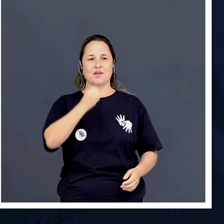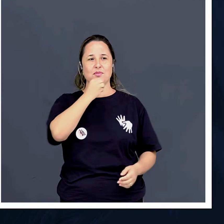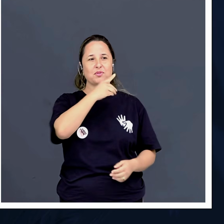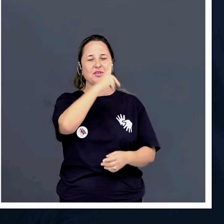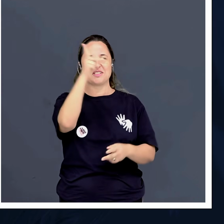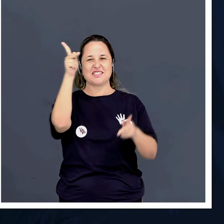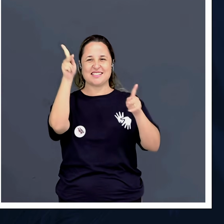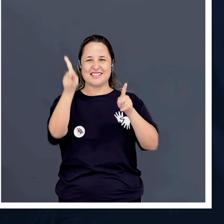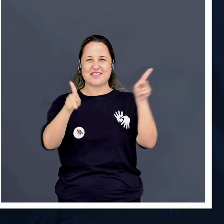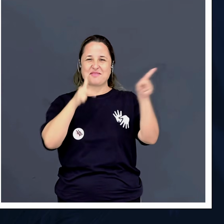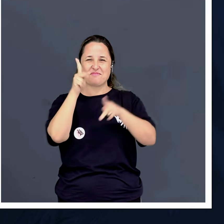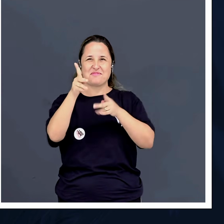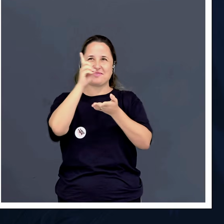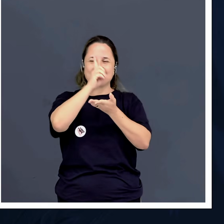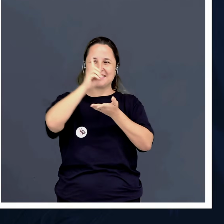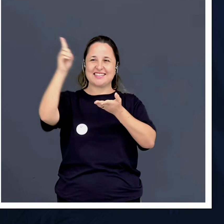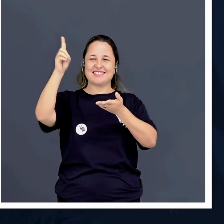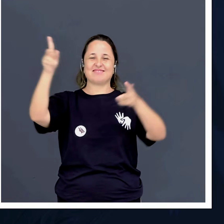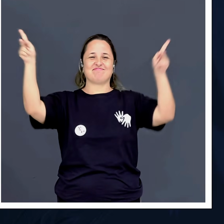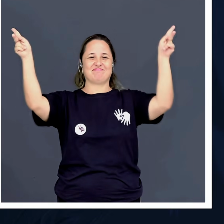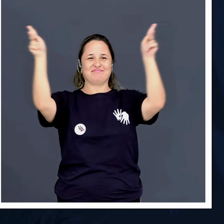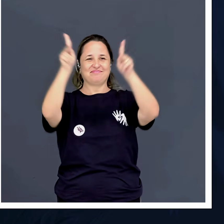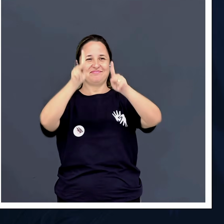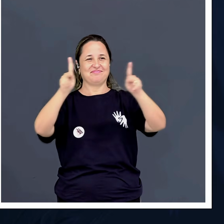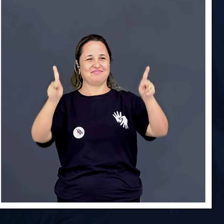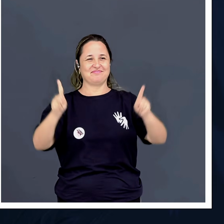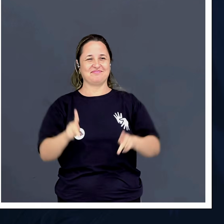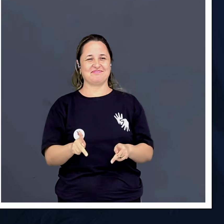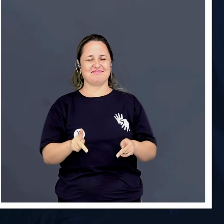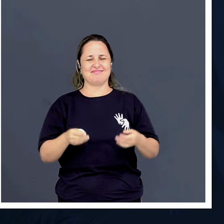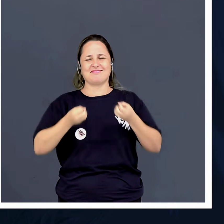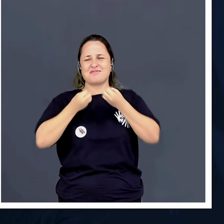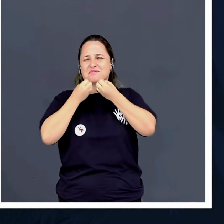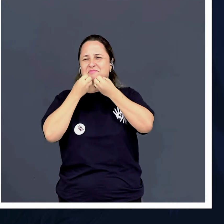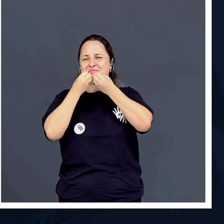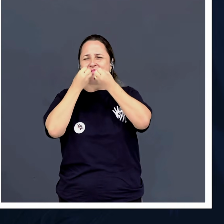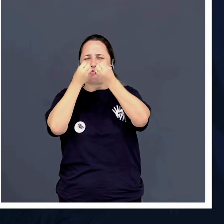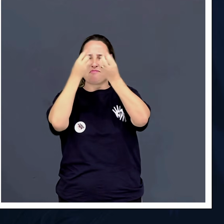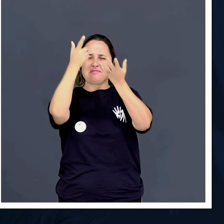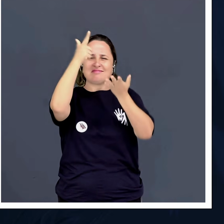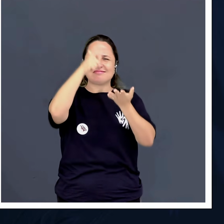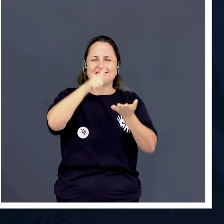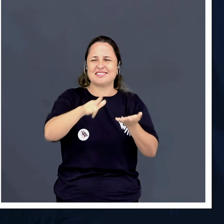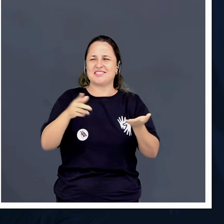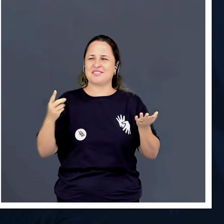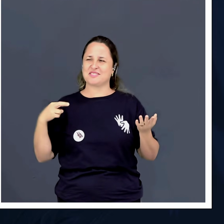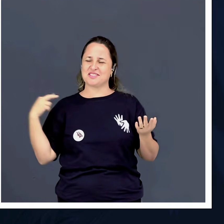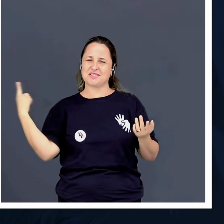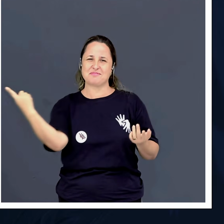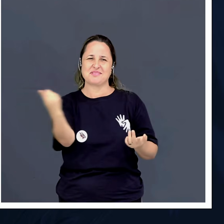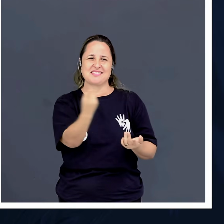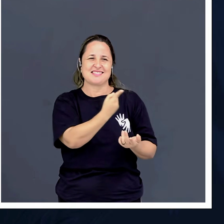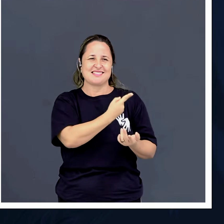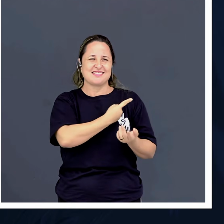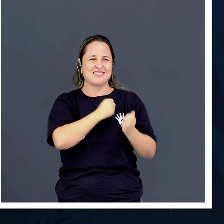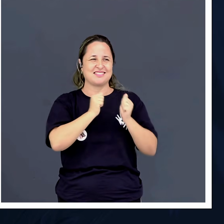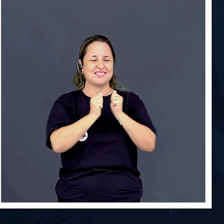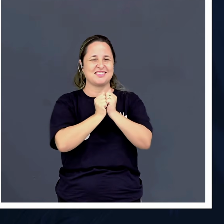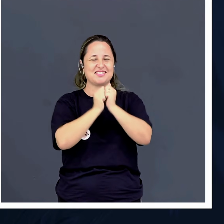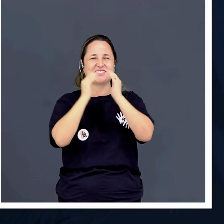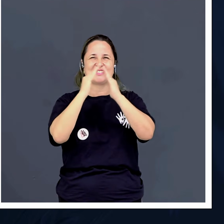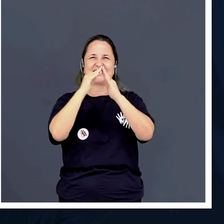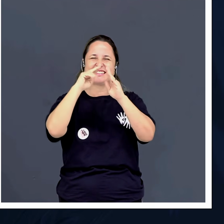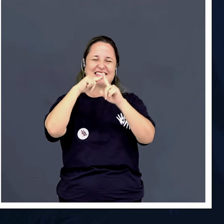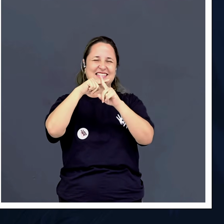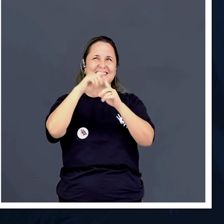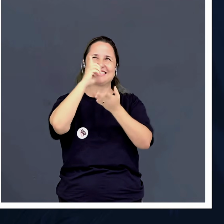Bom dia, povo de Deus, paz. Como é bom mais uma vez, mais um domingo, estarmos na casa do nosso Deus, rendendo